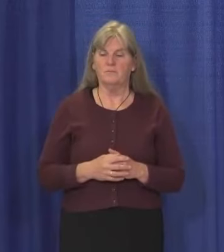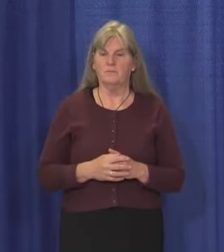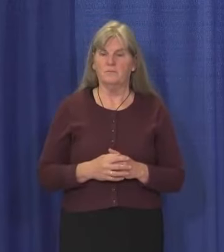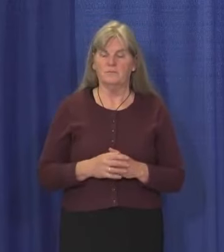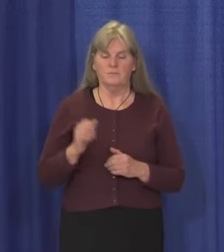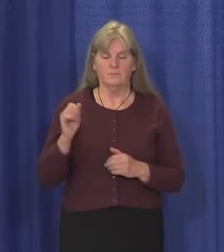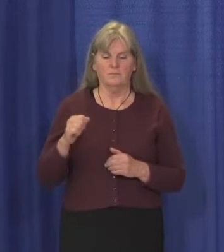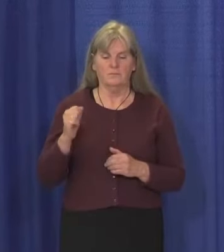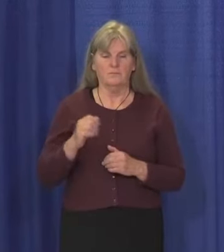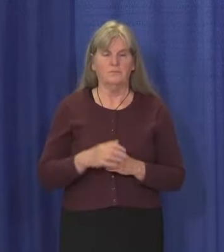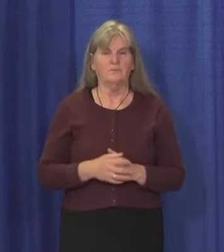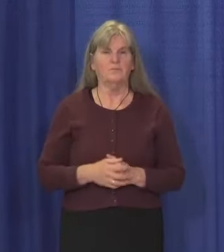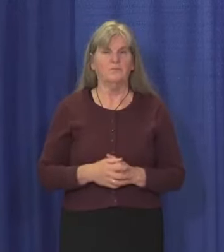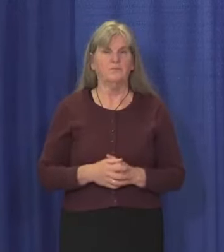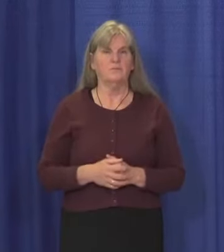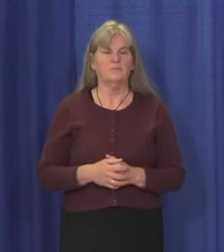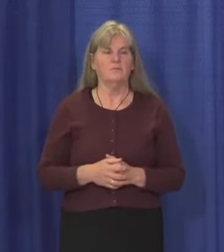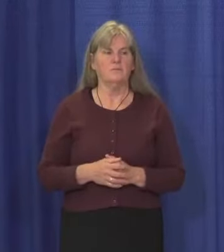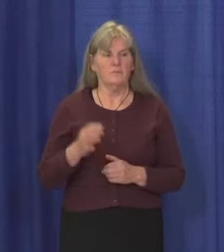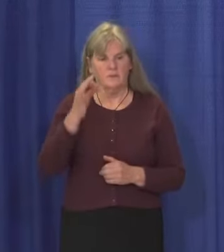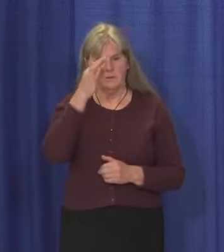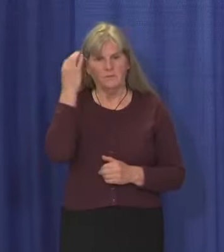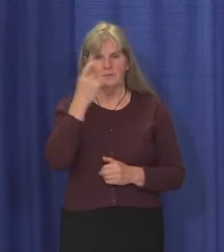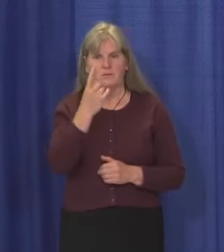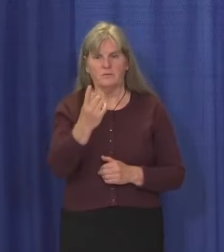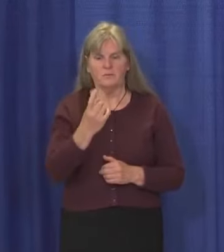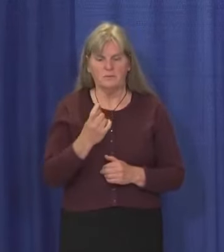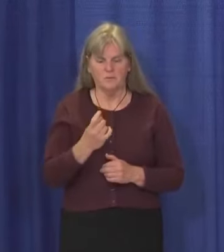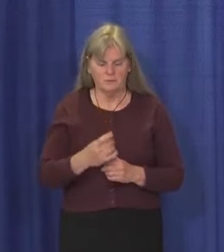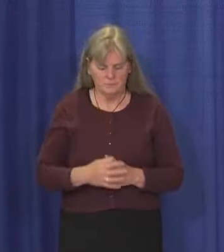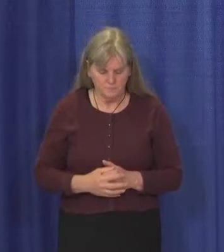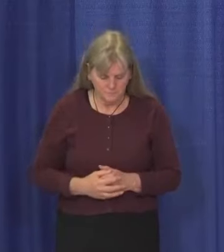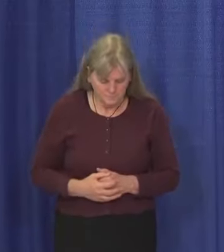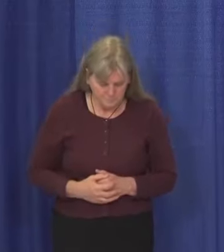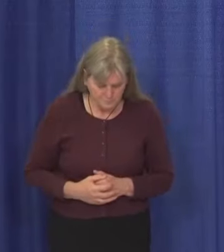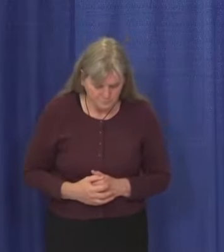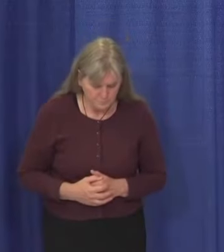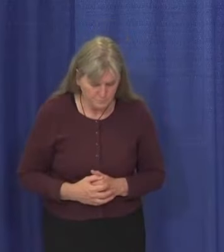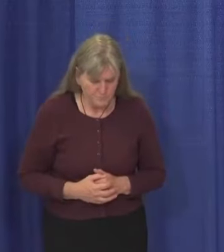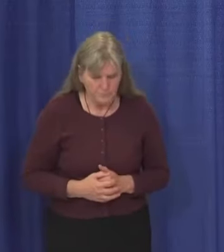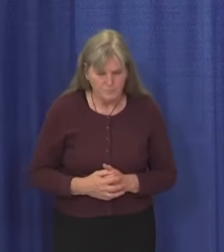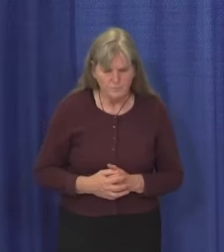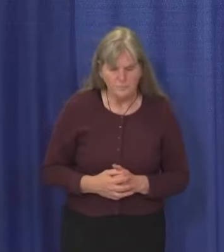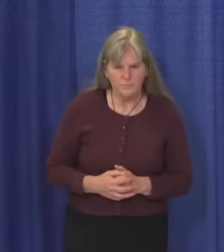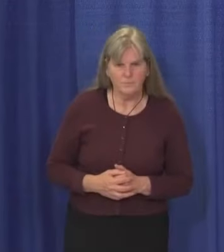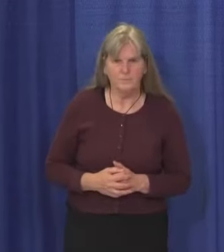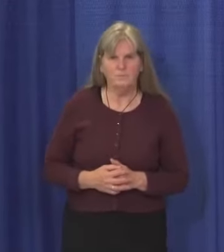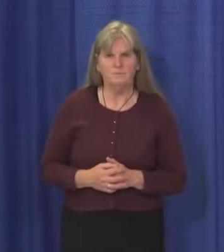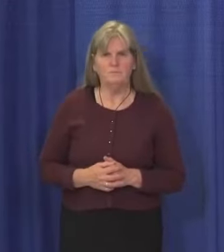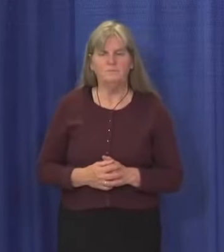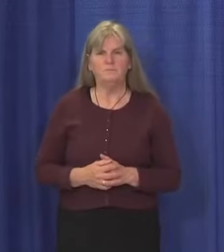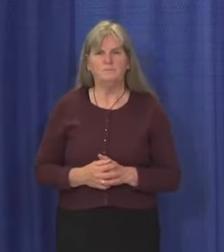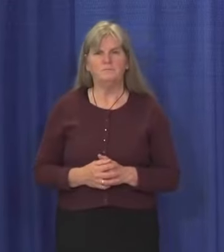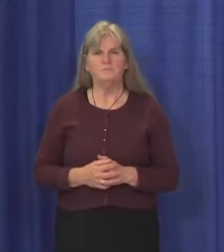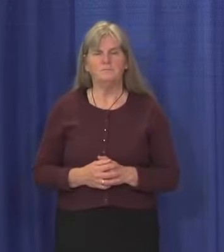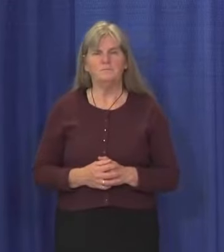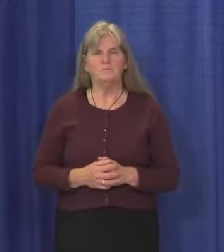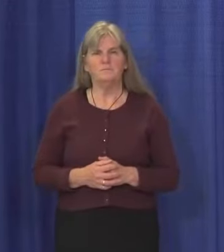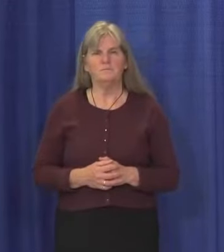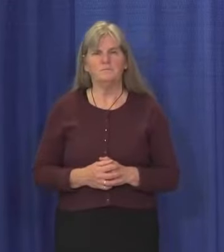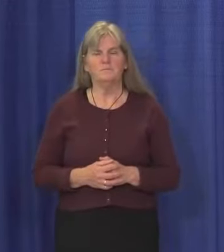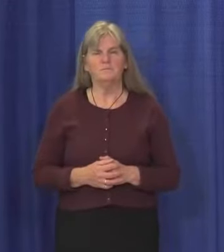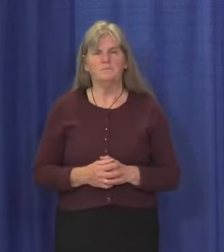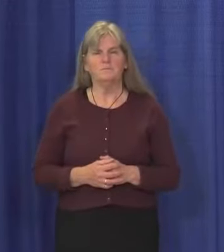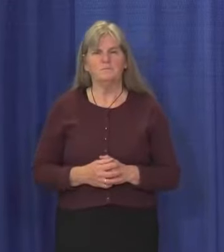Oui, merci beaucoup, Dr. Hanley. Mon autre question est, certains événements au pays requièrent maintenant des preuves de vaccination